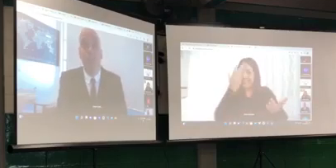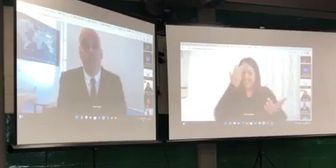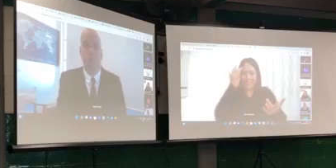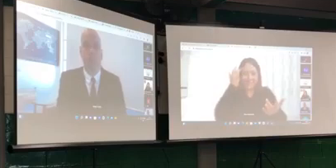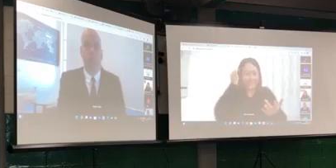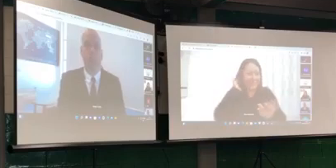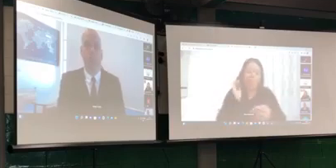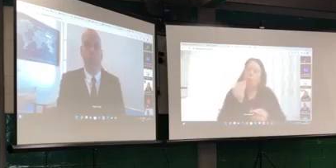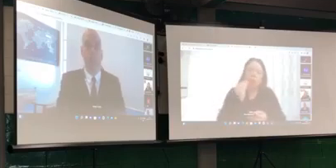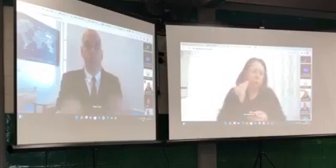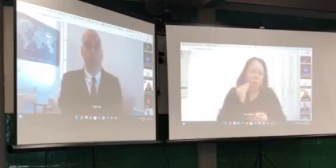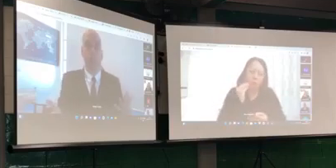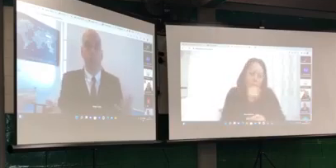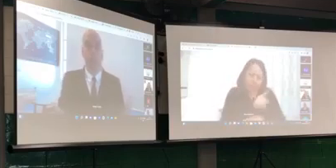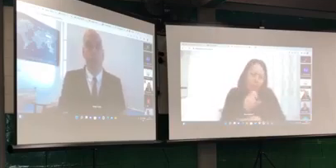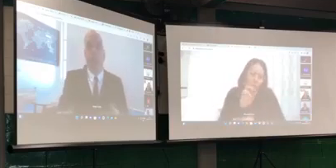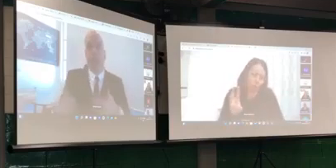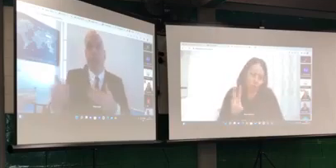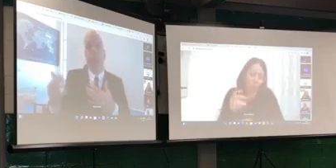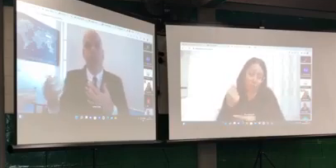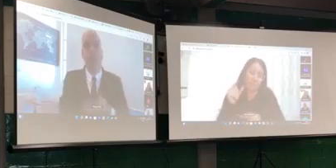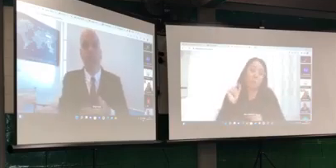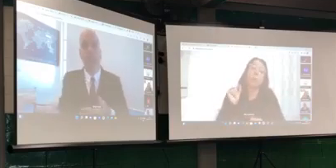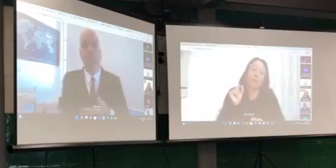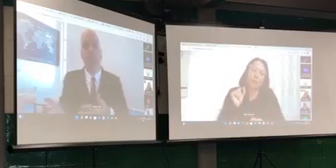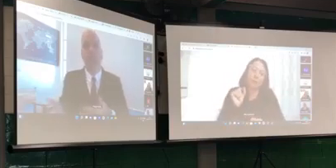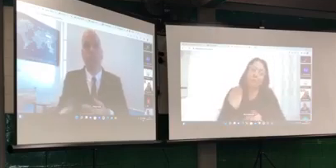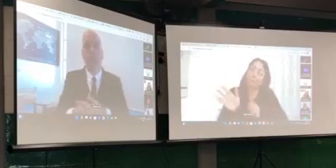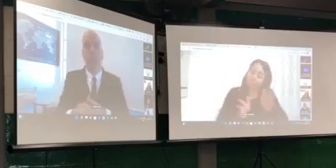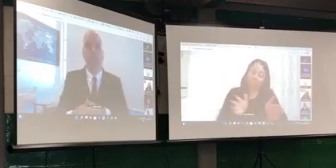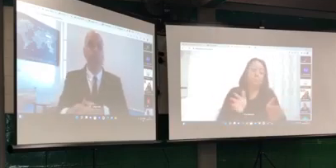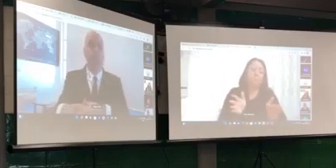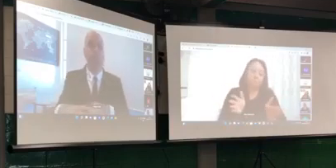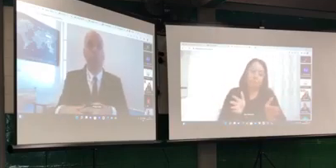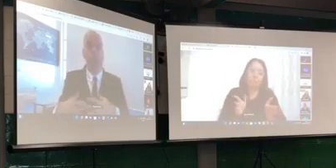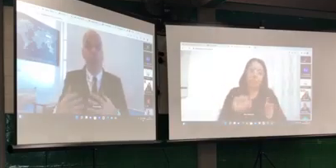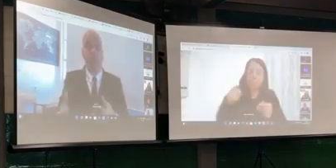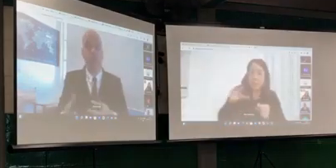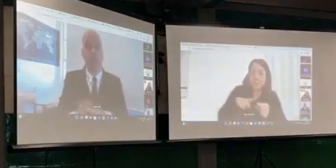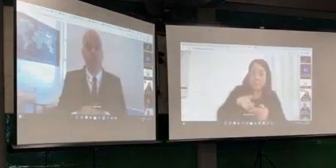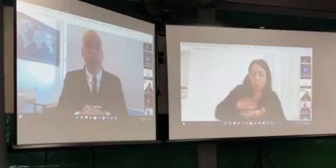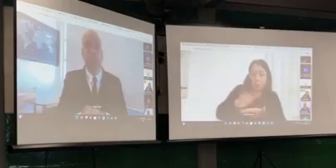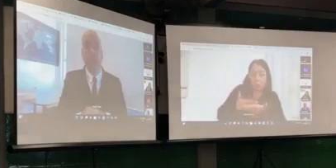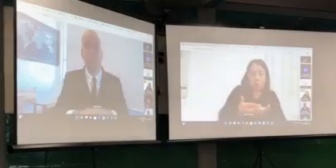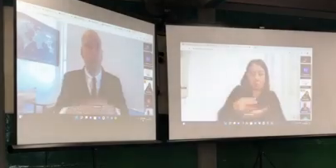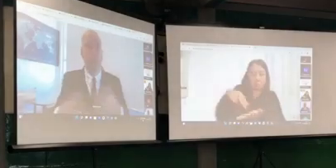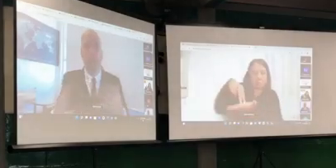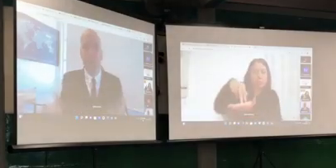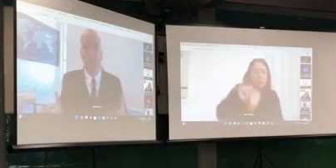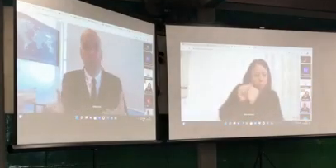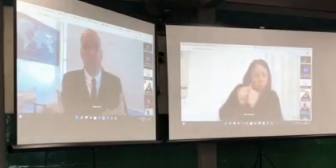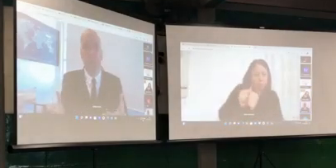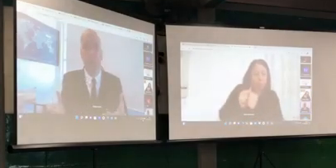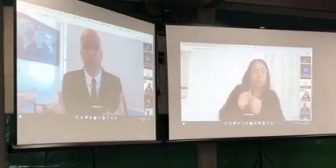óbvio que vai a show, mas para ir a show precisa ter acessibilidade, né? Precisa ter um tradutor intérprete. No teatro, a mesma